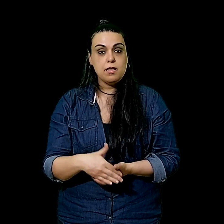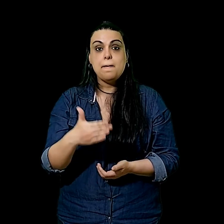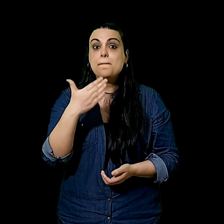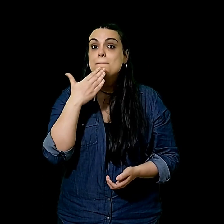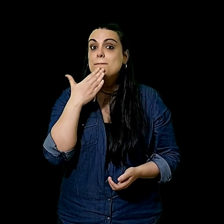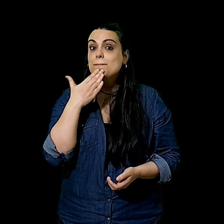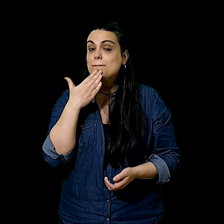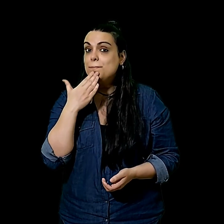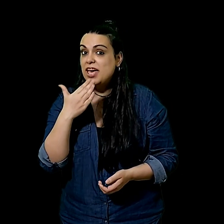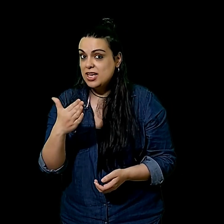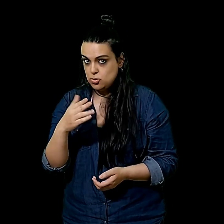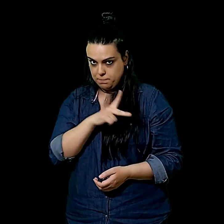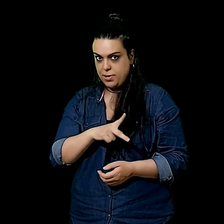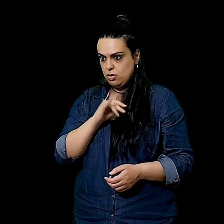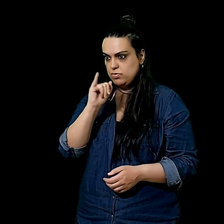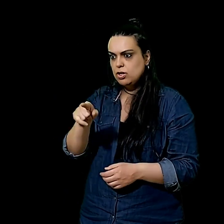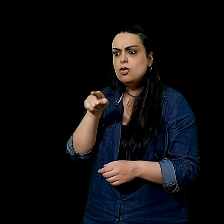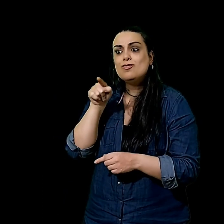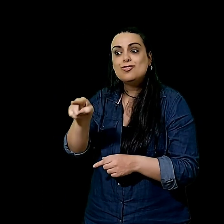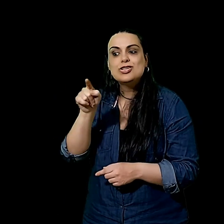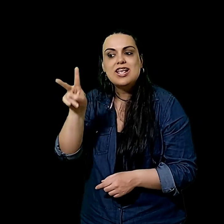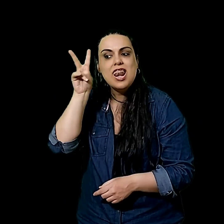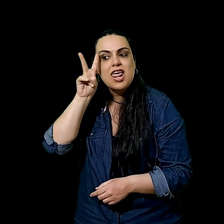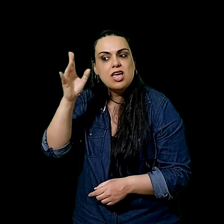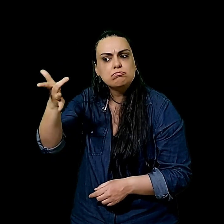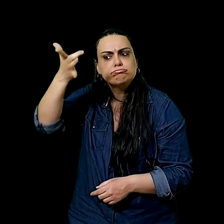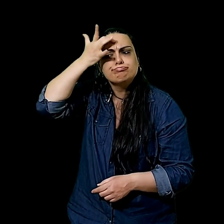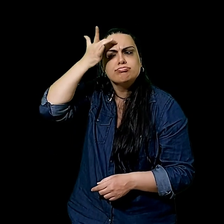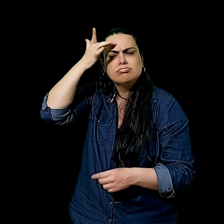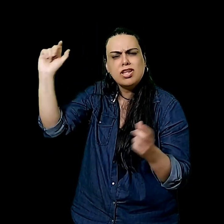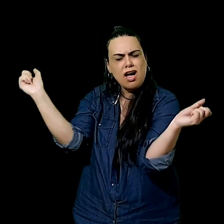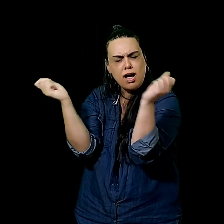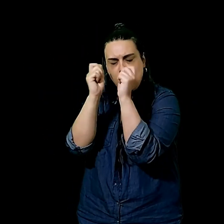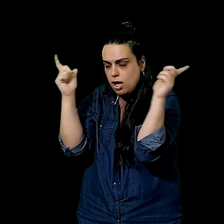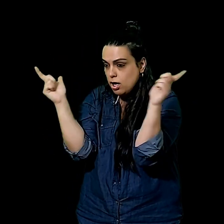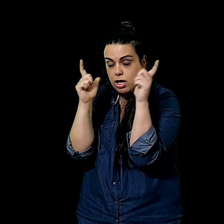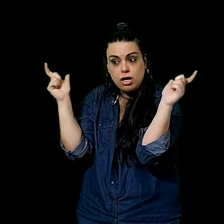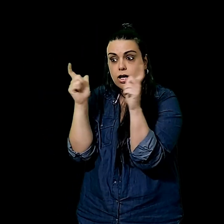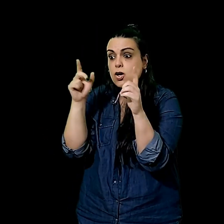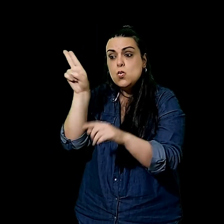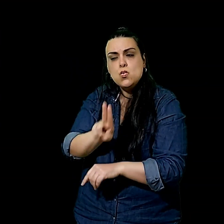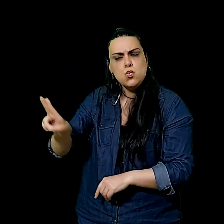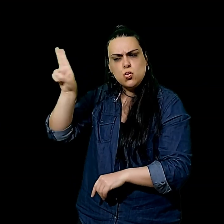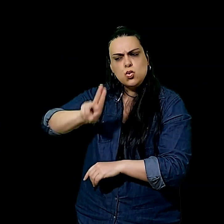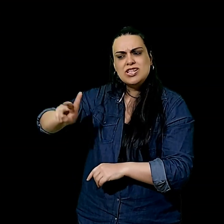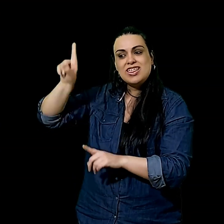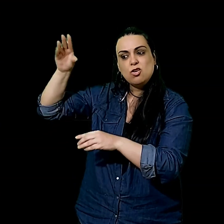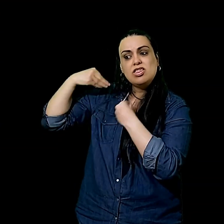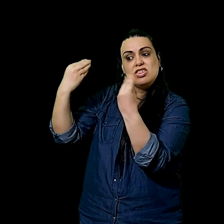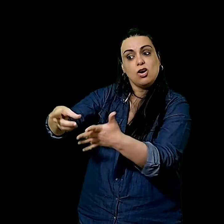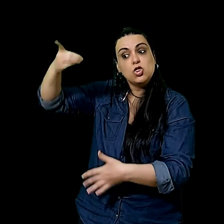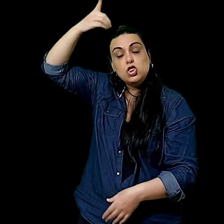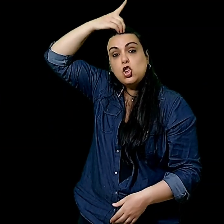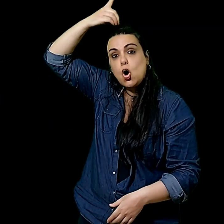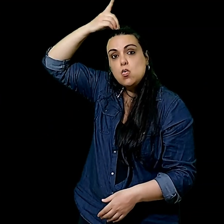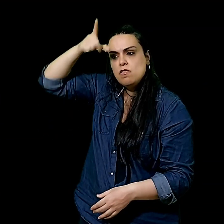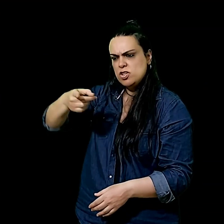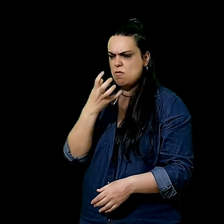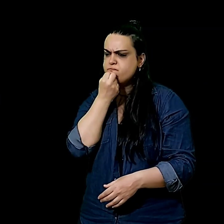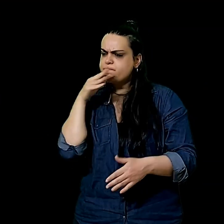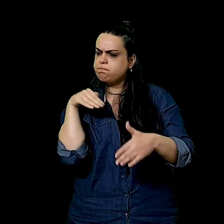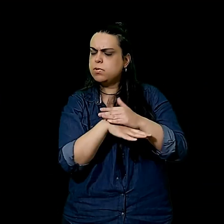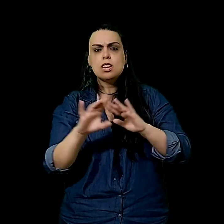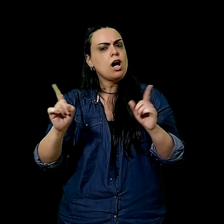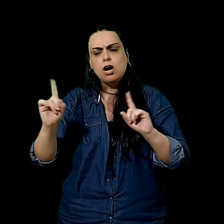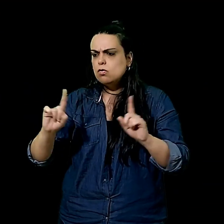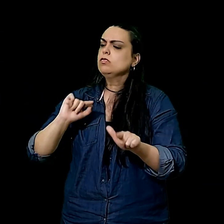peço que lembre-te e despertes o dom de Deus que está em ti. Ou seja,